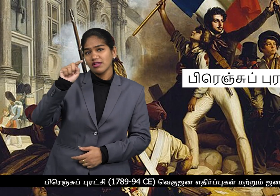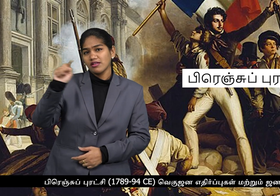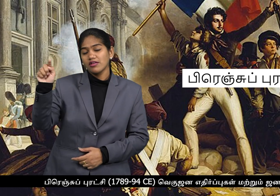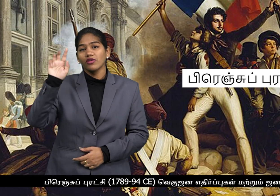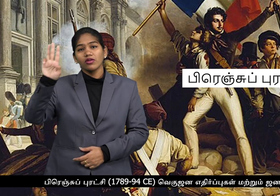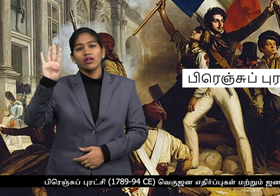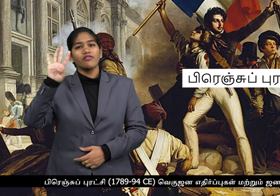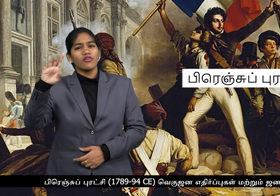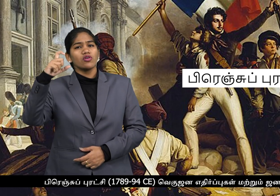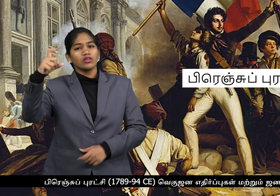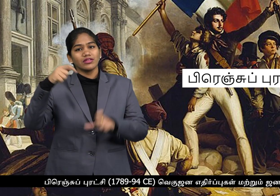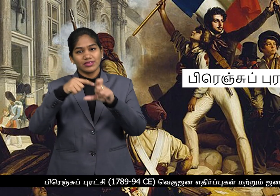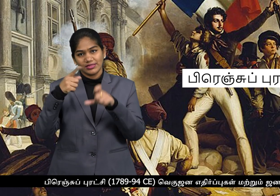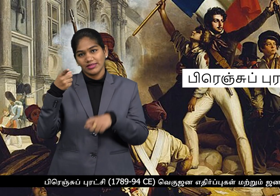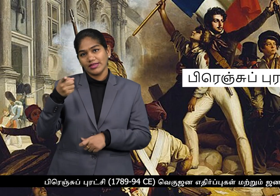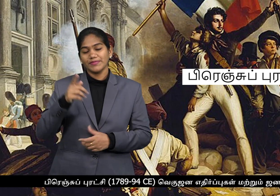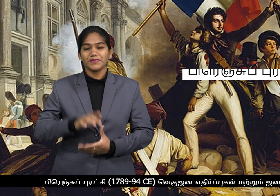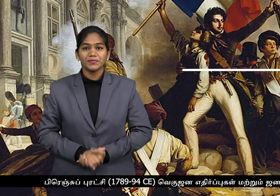1789 முதல்